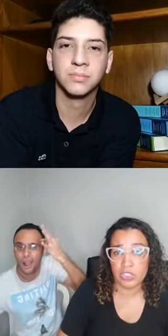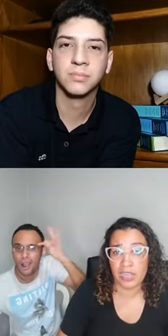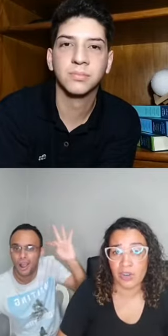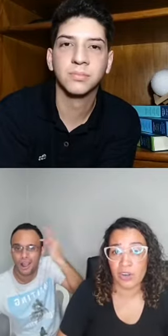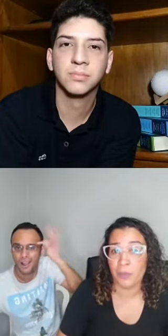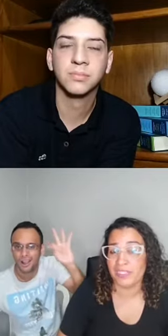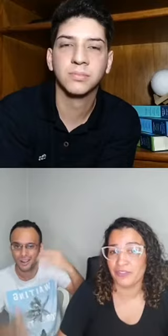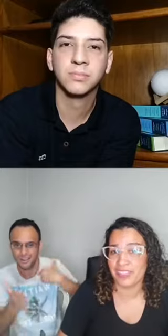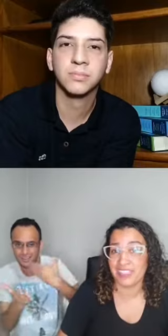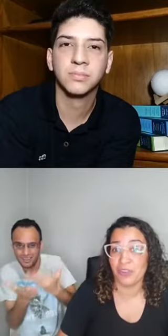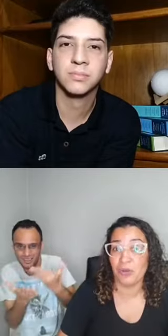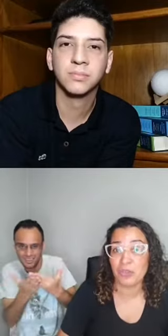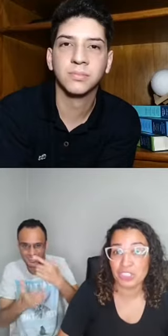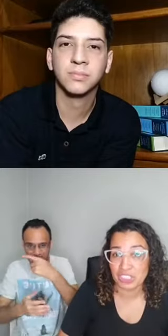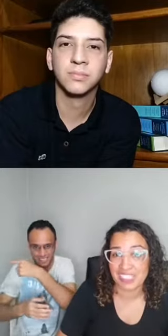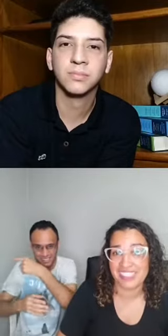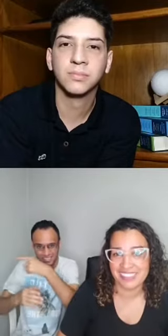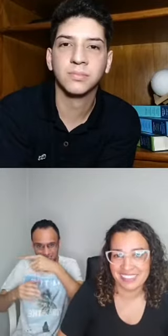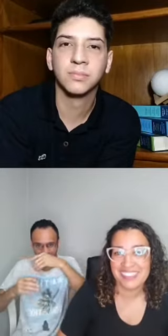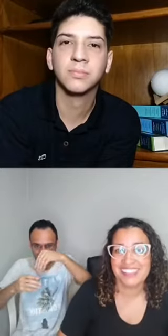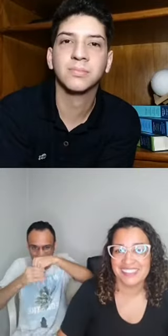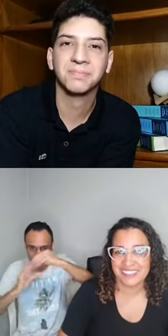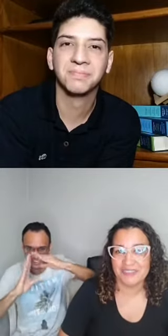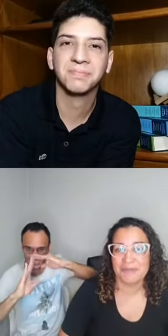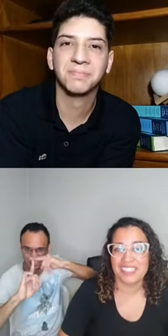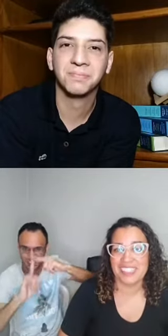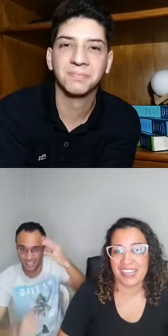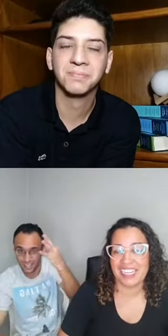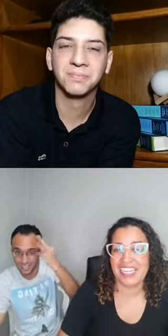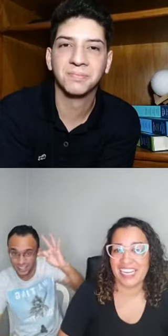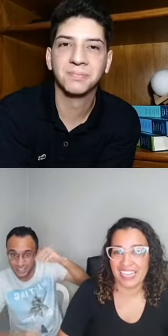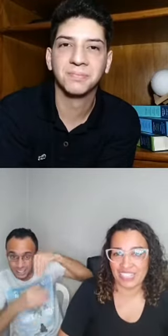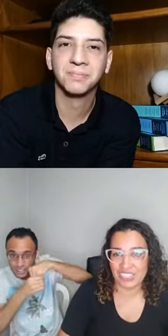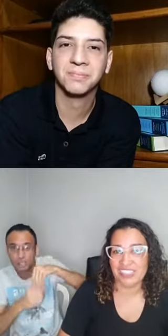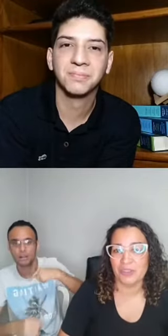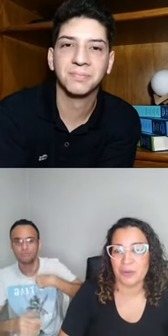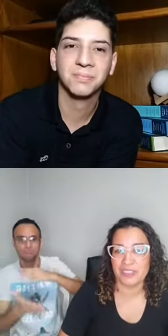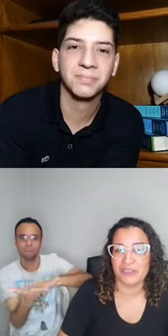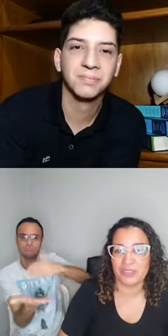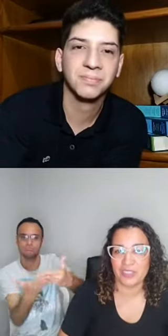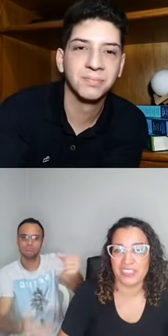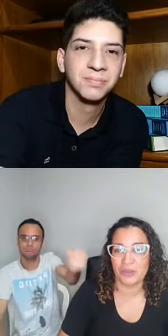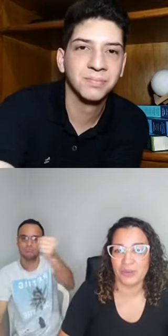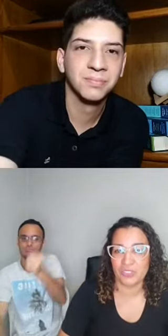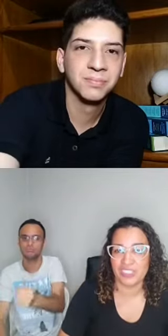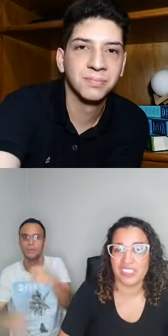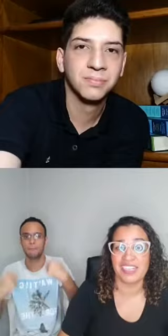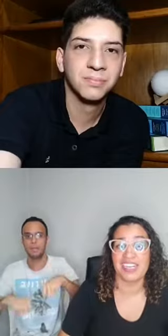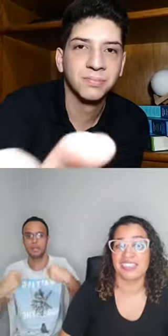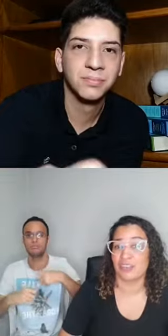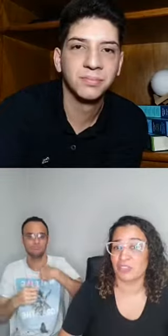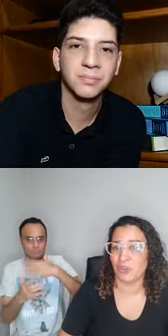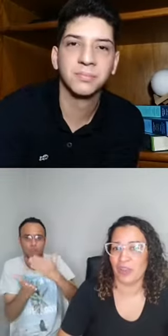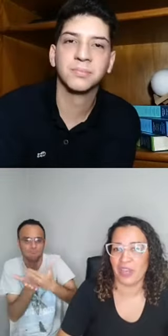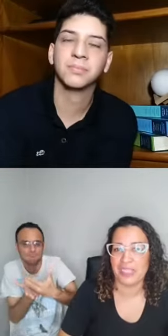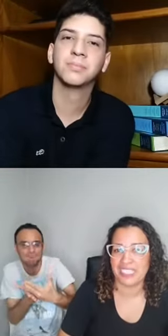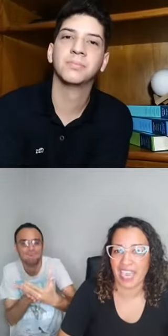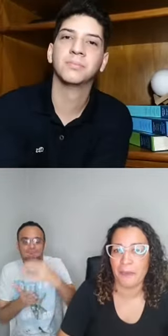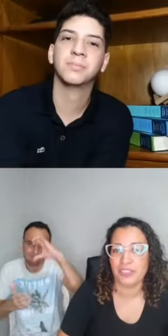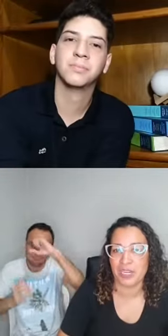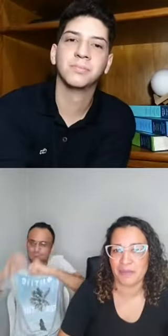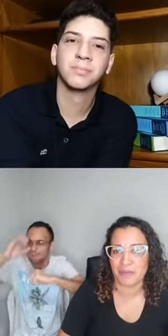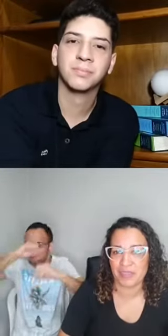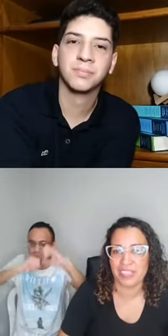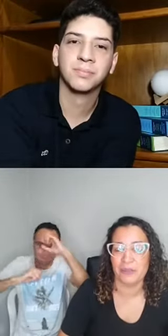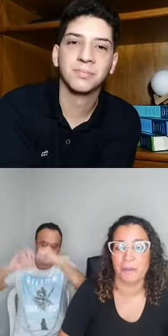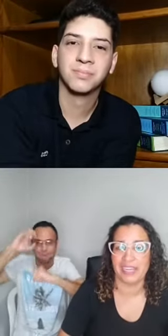E hoje, agora, eu comecei a fazer teologia na igreja, comecei a estudar teologia, eles colocaram